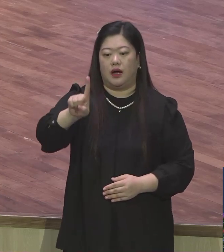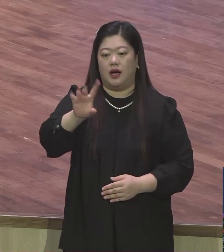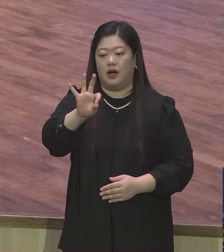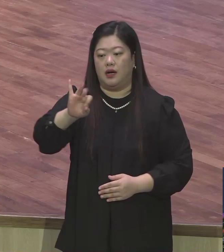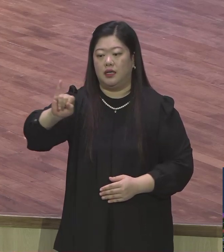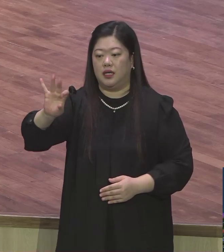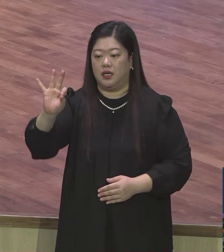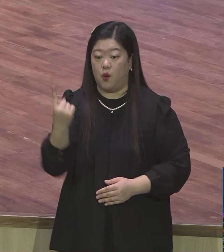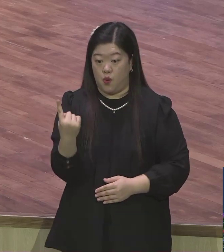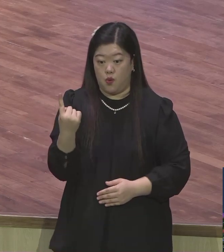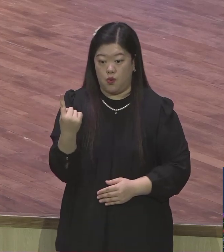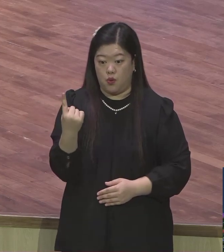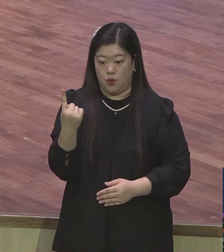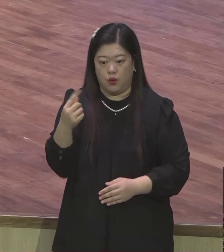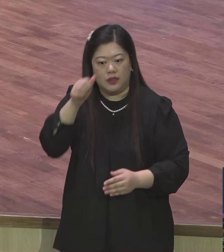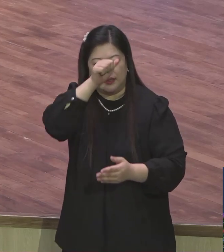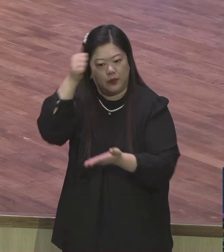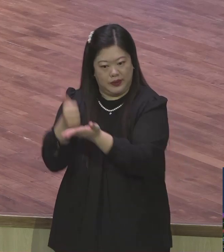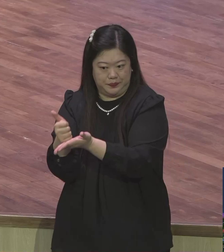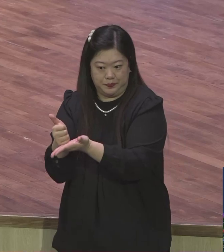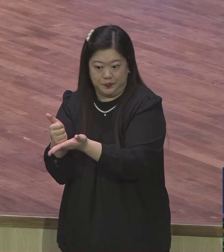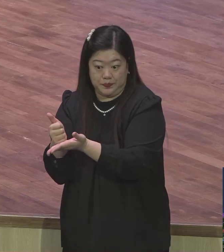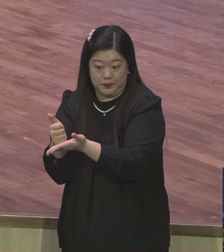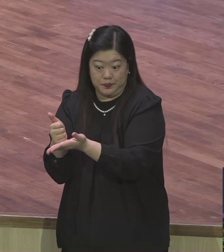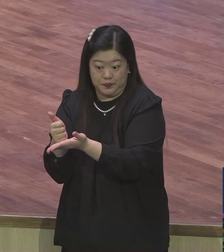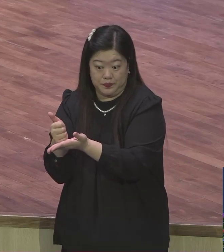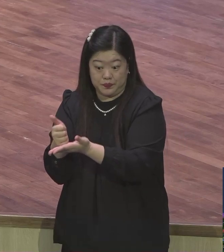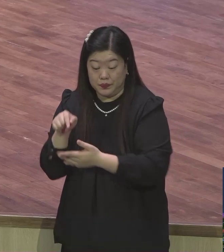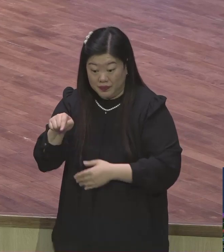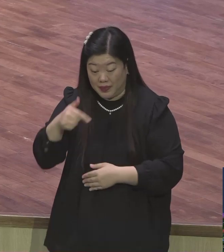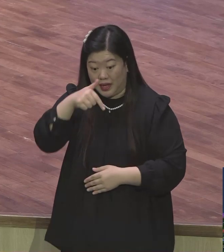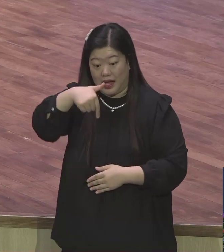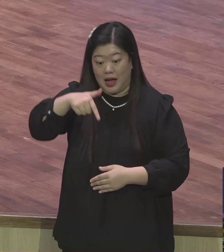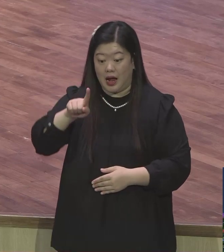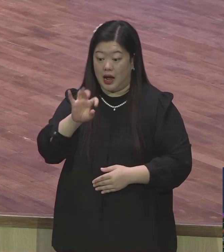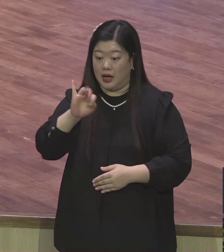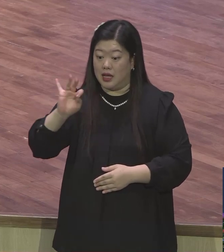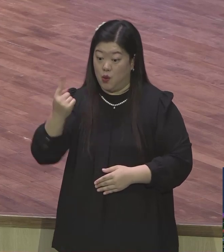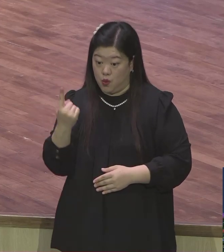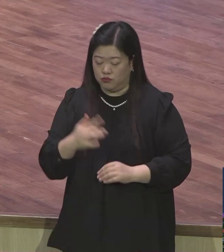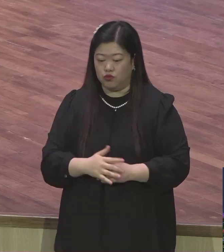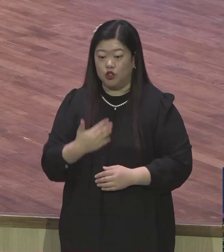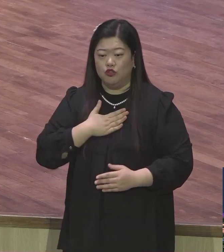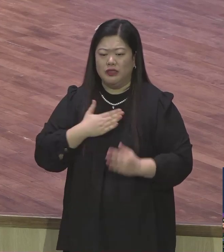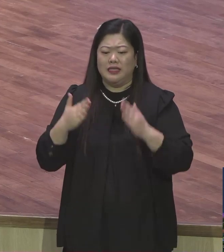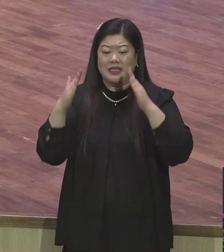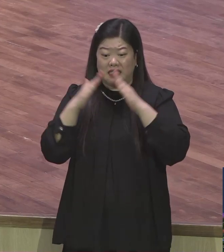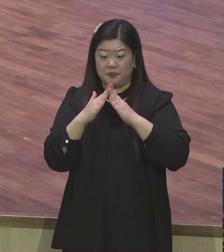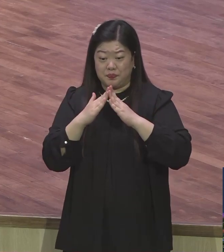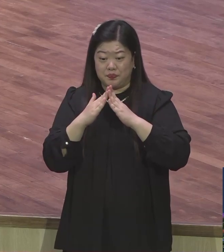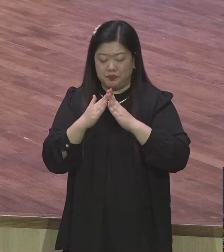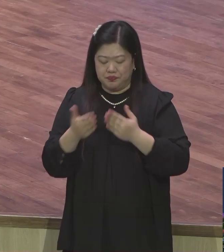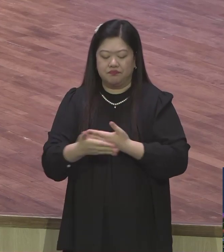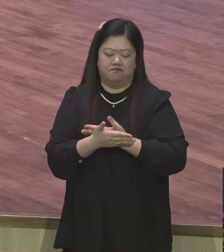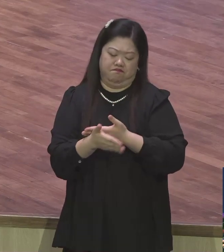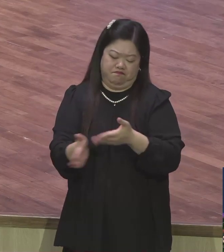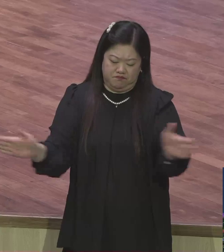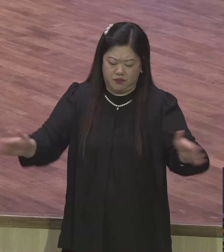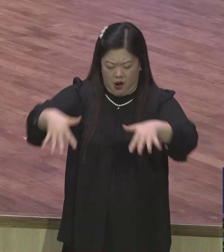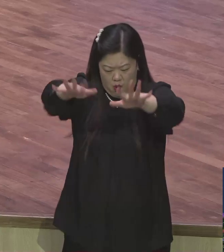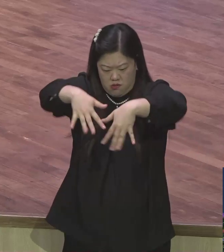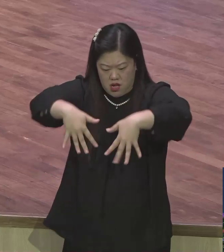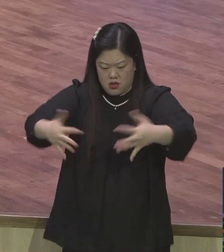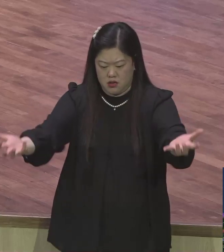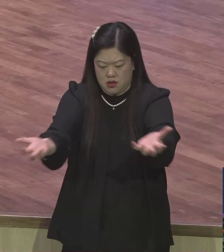이 가이오도 자기 집을 내놓고, 집을 교회로, 그때 다 집이 교회로. 그럼 집을